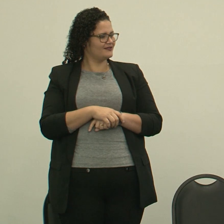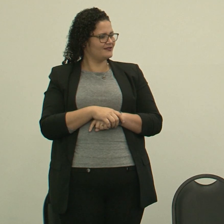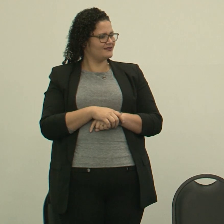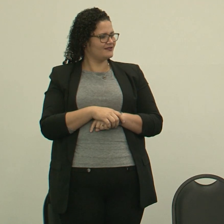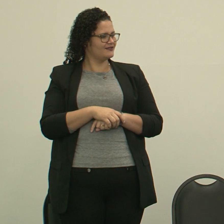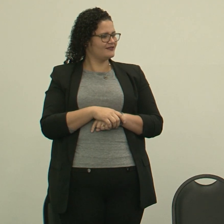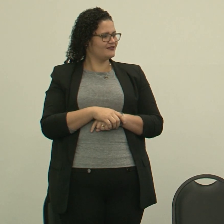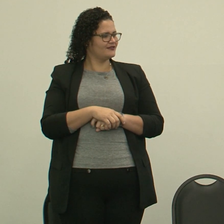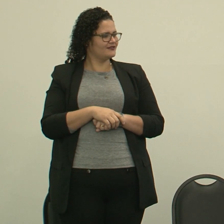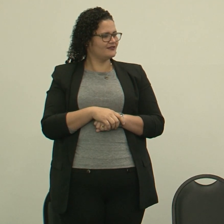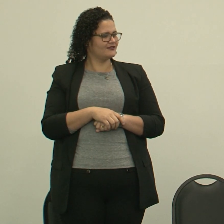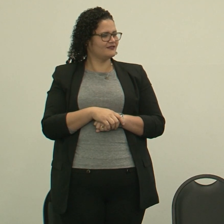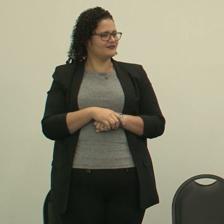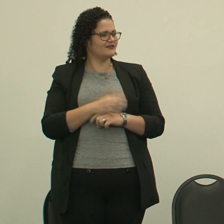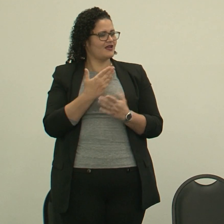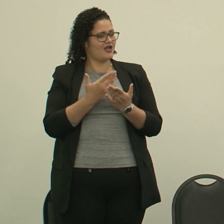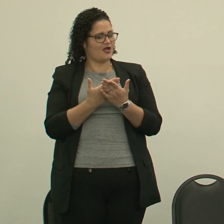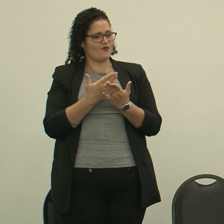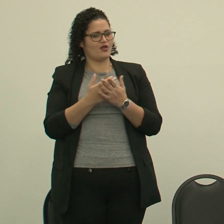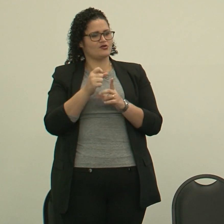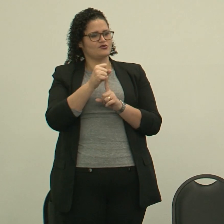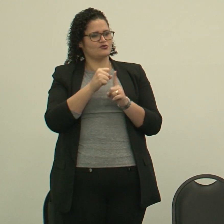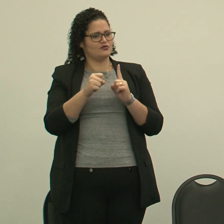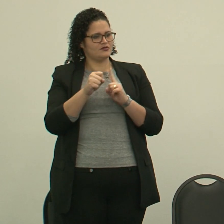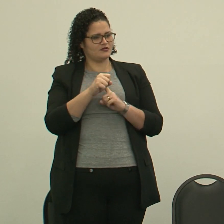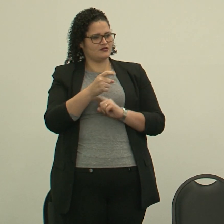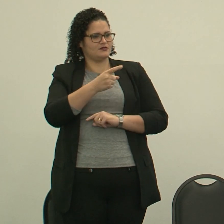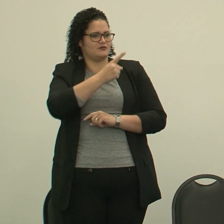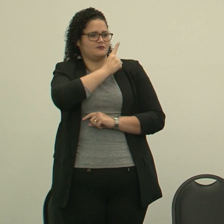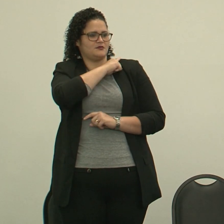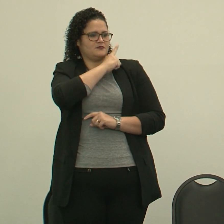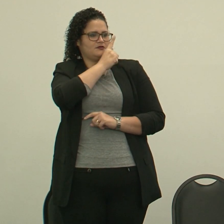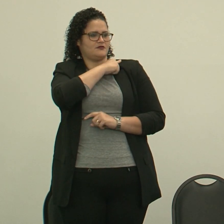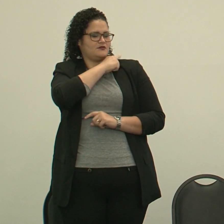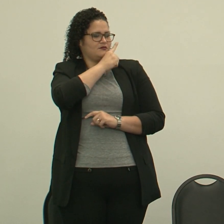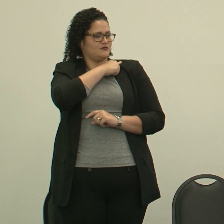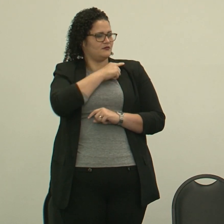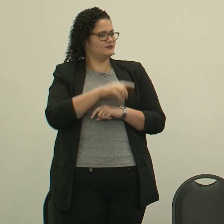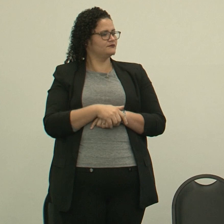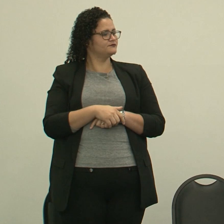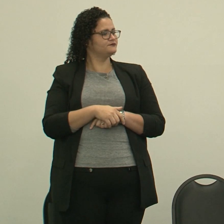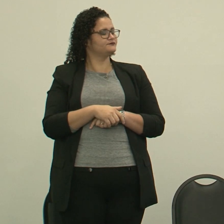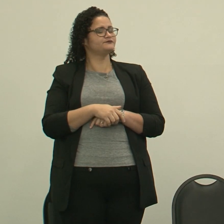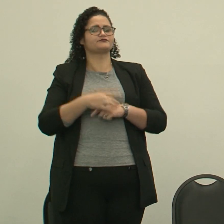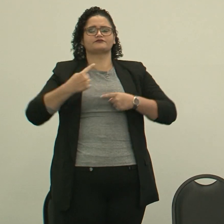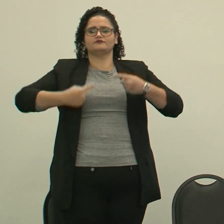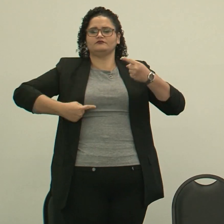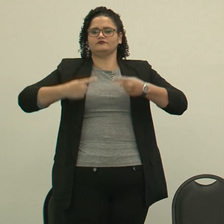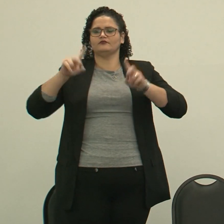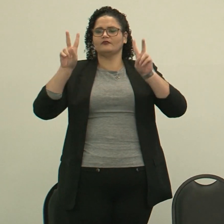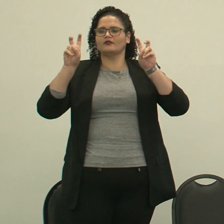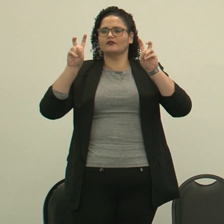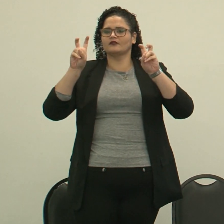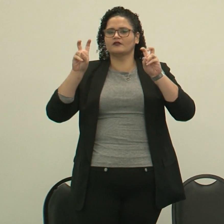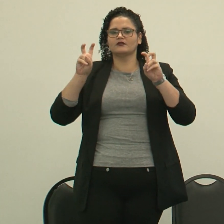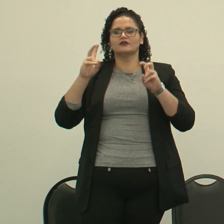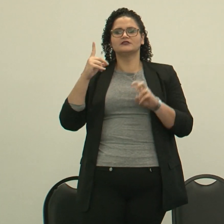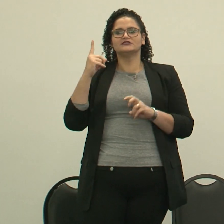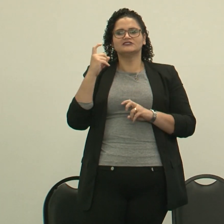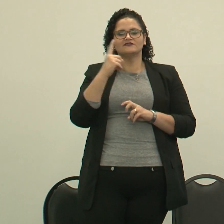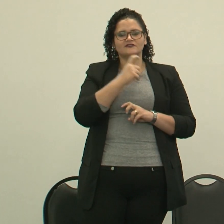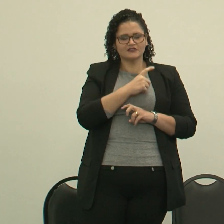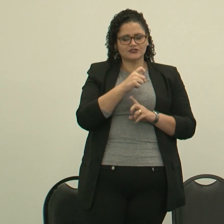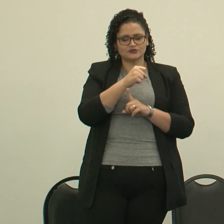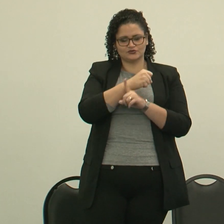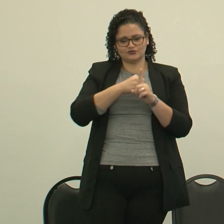trabalhou português. Na aula de Sociologia, na primeira série do ensino médio. Discutir sobre as dificuldades dos surdos